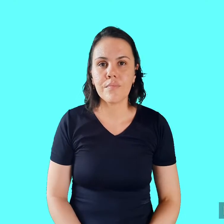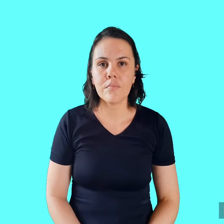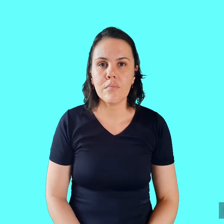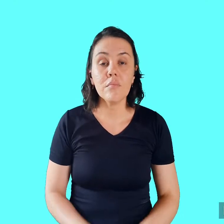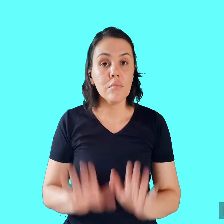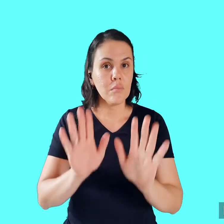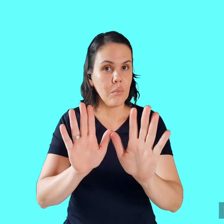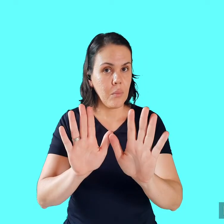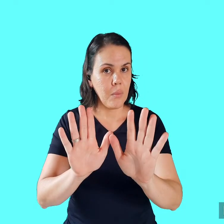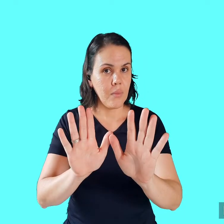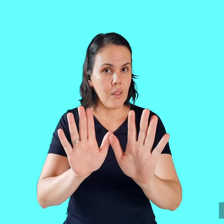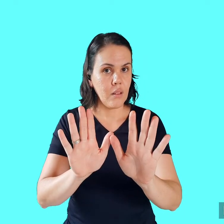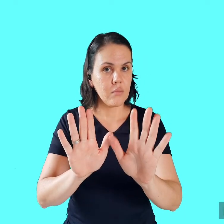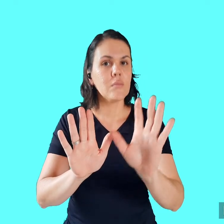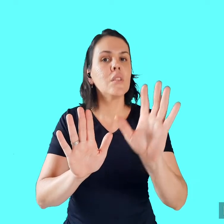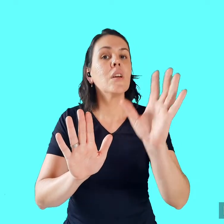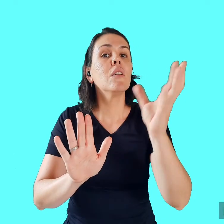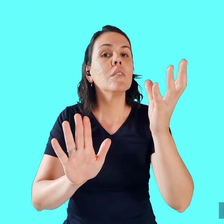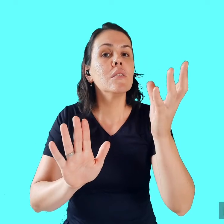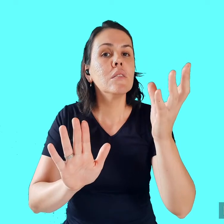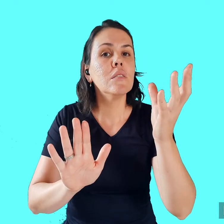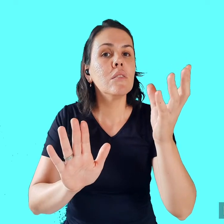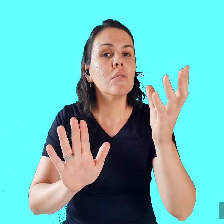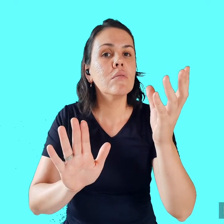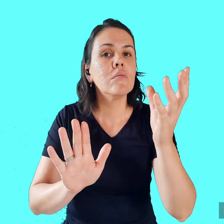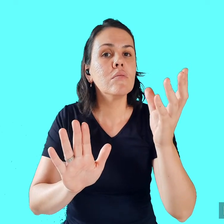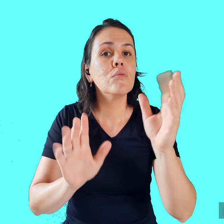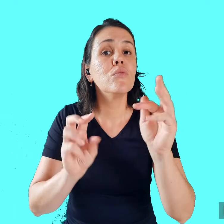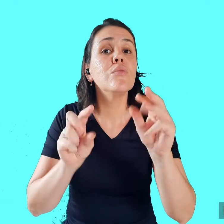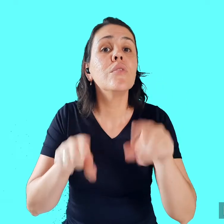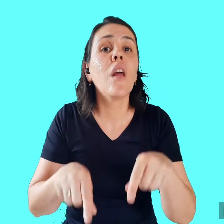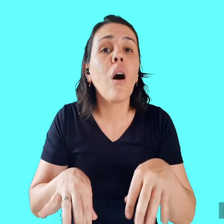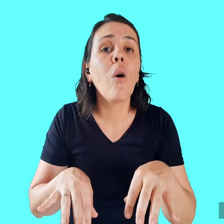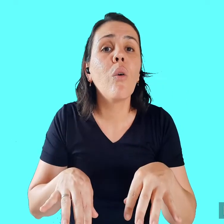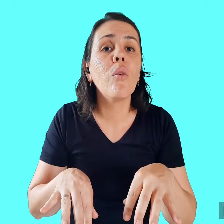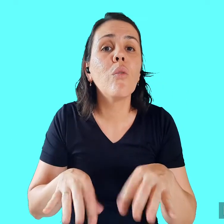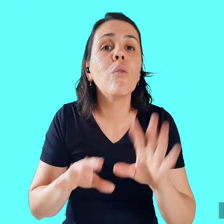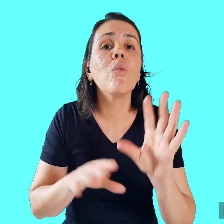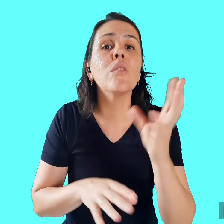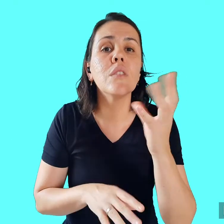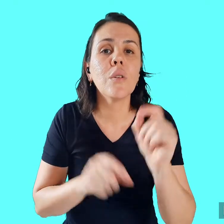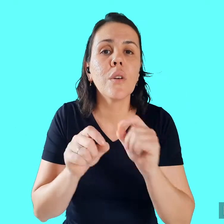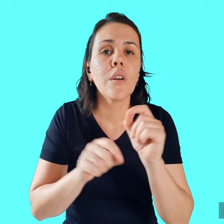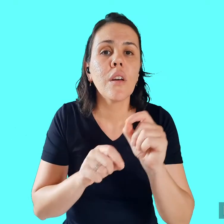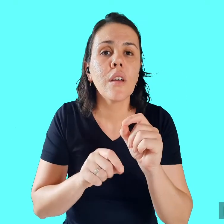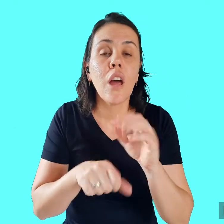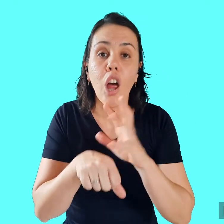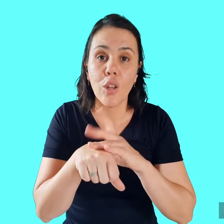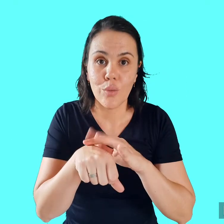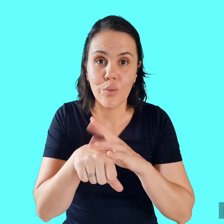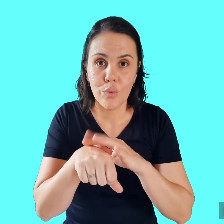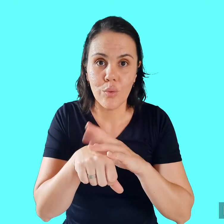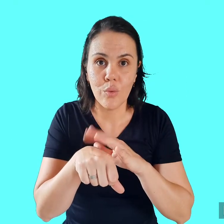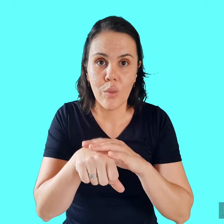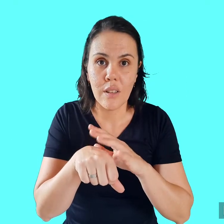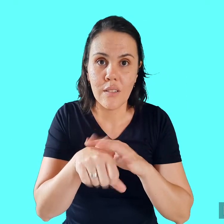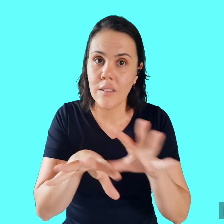Acre. Mas calma. No final, o que aconteceu? Qual a conclusão desse assunto?